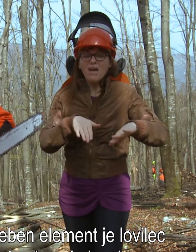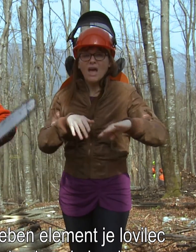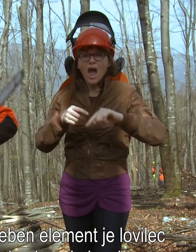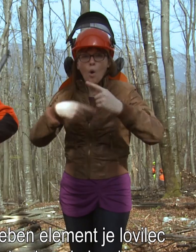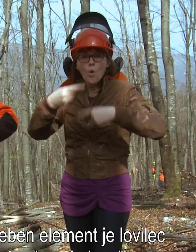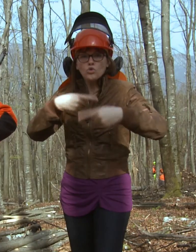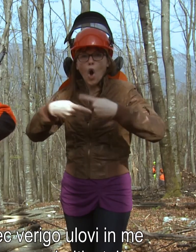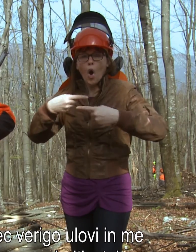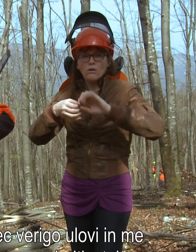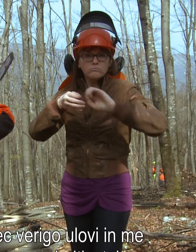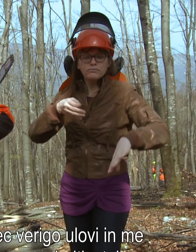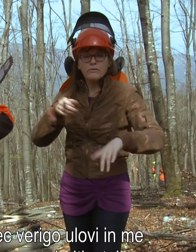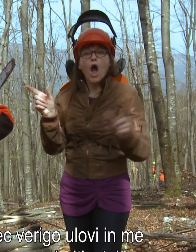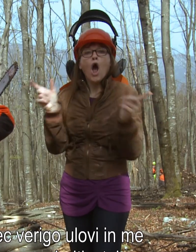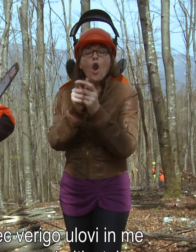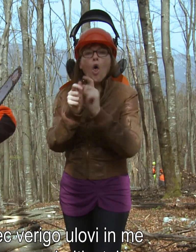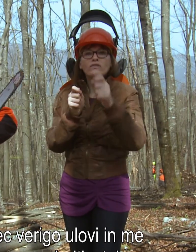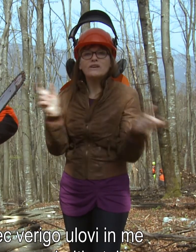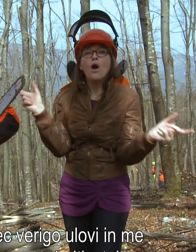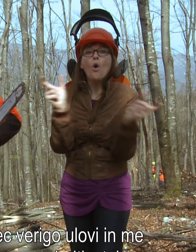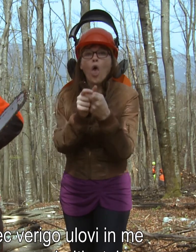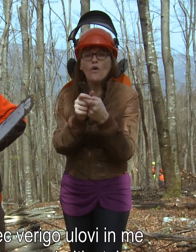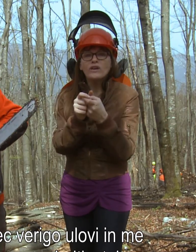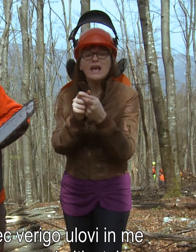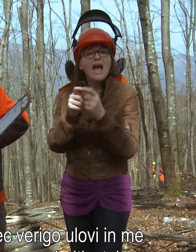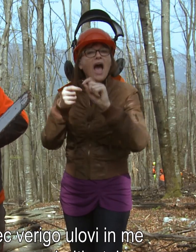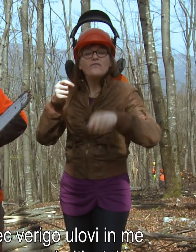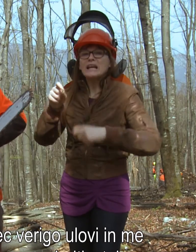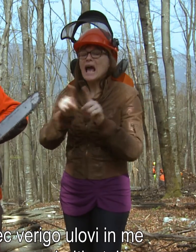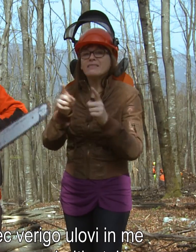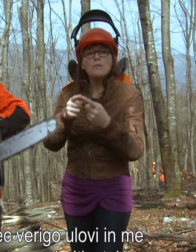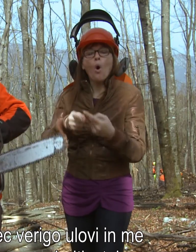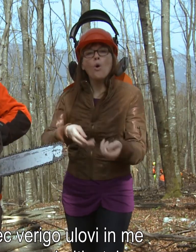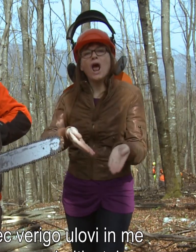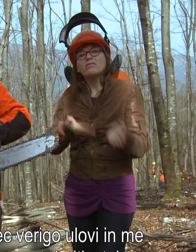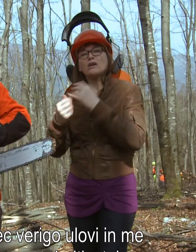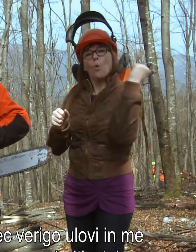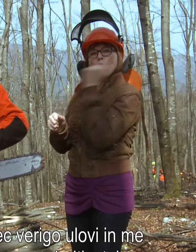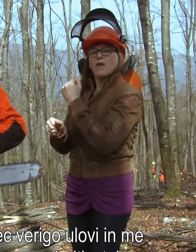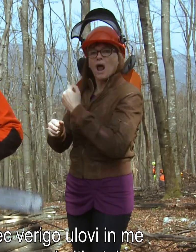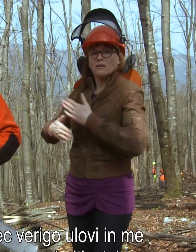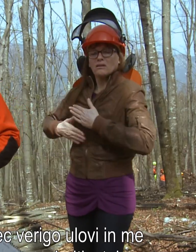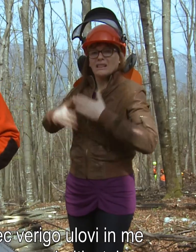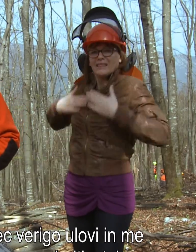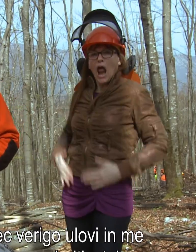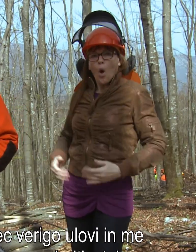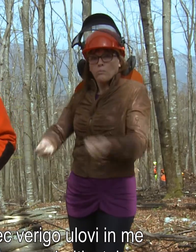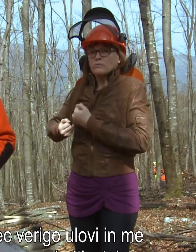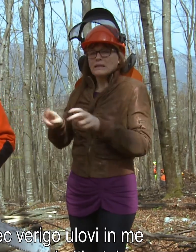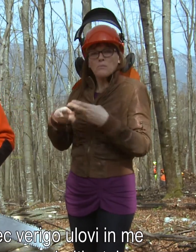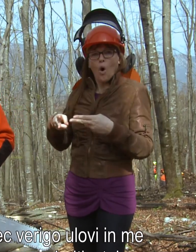utora, potem tale lovilec verigo ulovi. Veriga ne more nazaj udariti mene v telo.